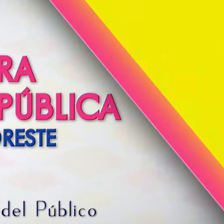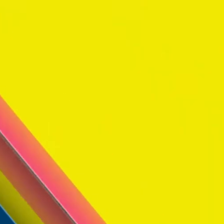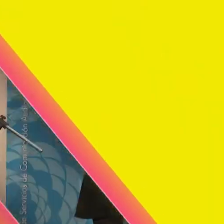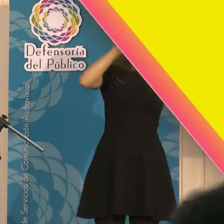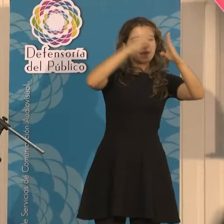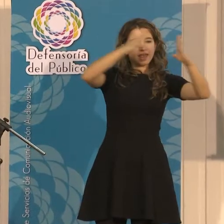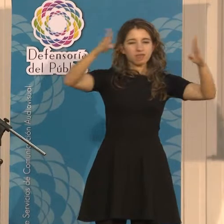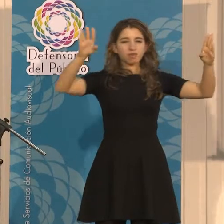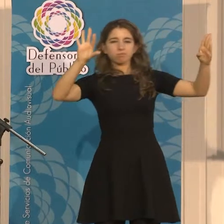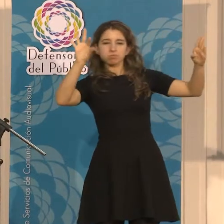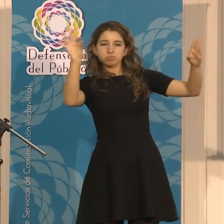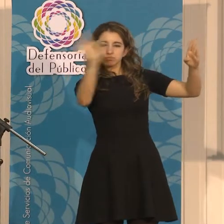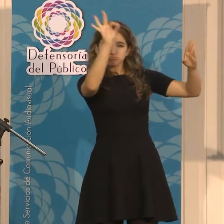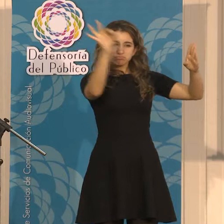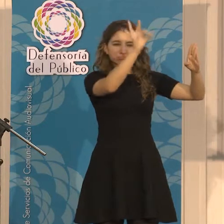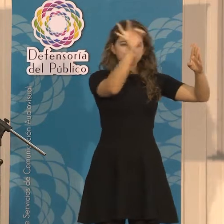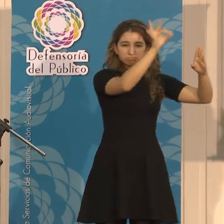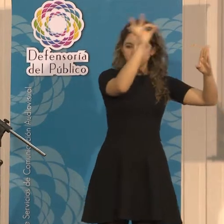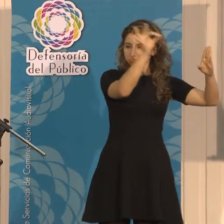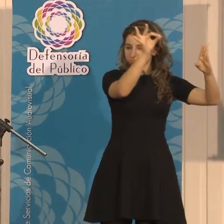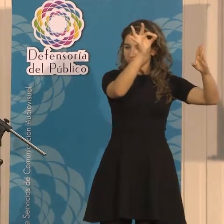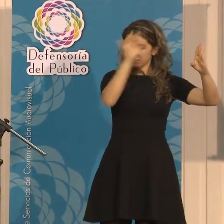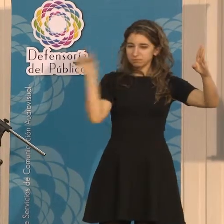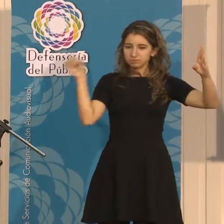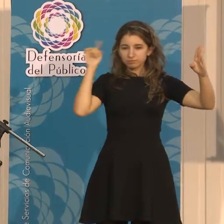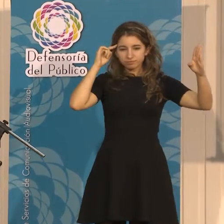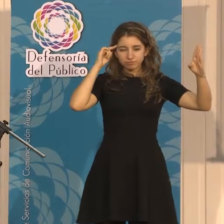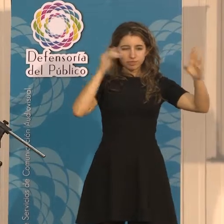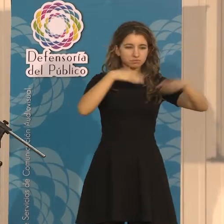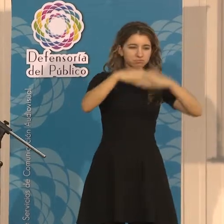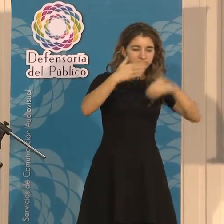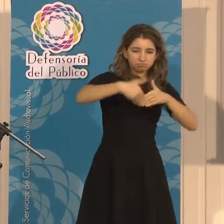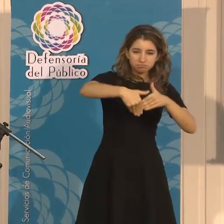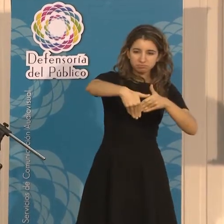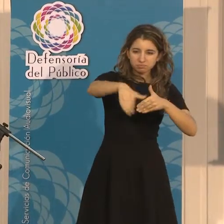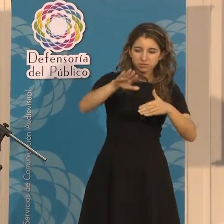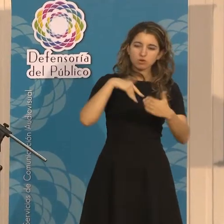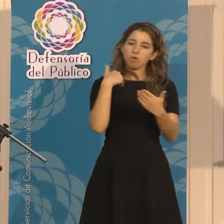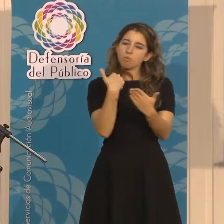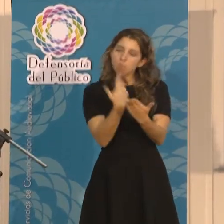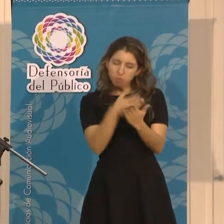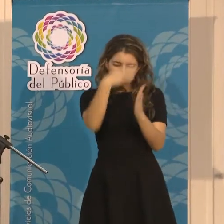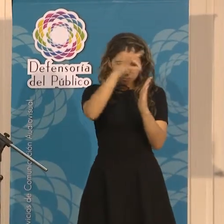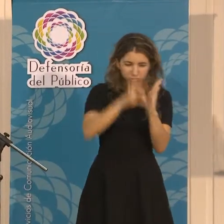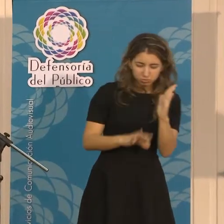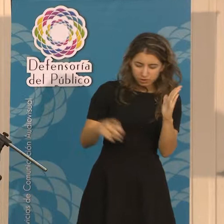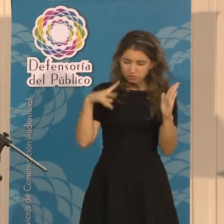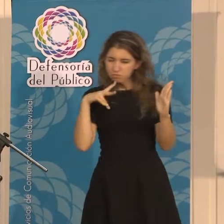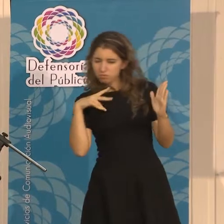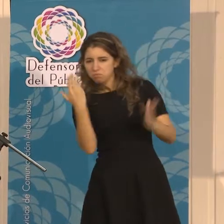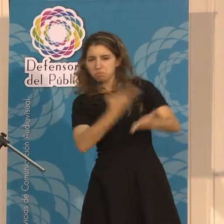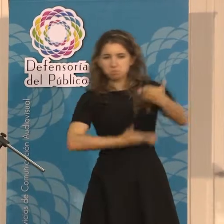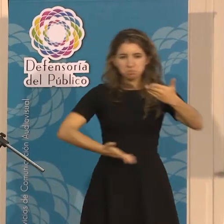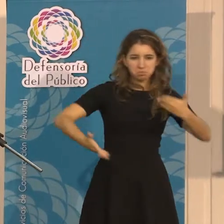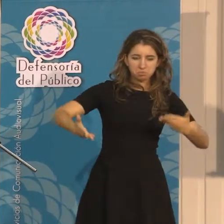resultado de una reflexión aún en proceso basada en experiencias de propuestas y proyectos personales y compartidos